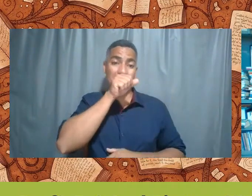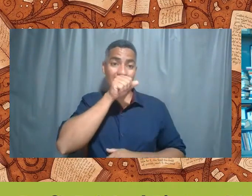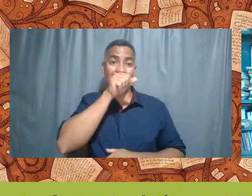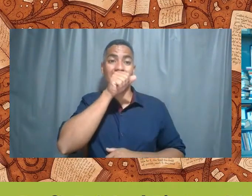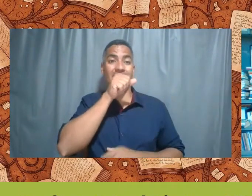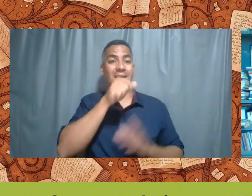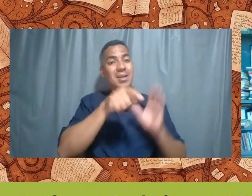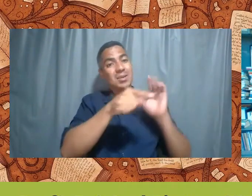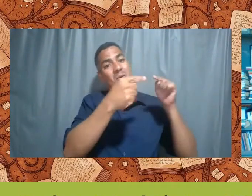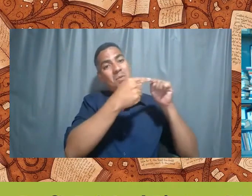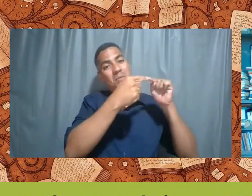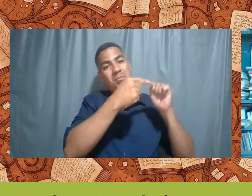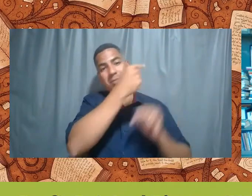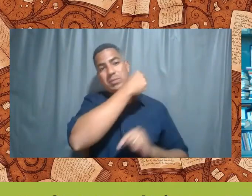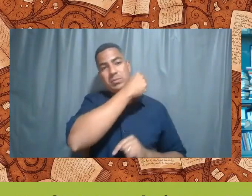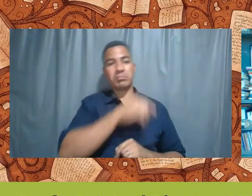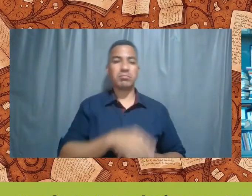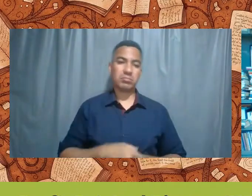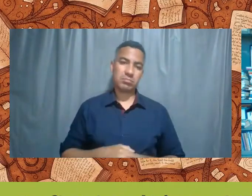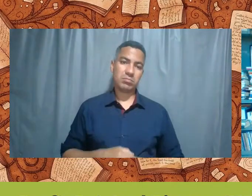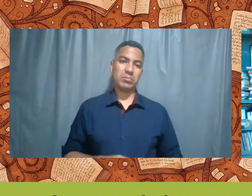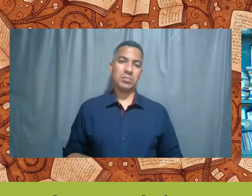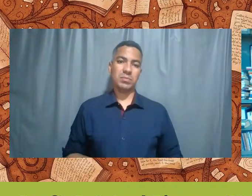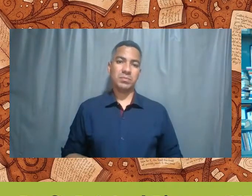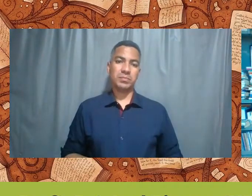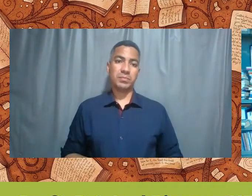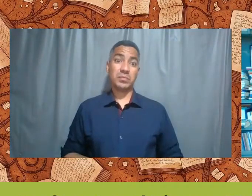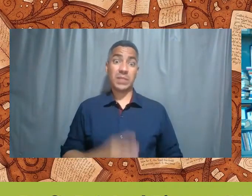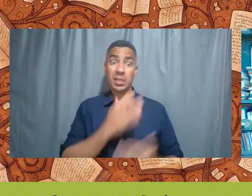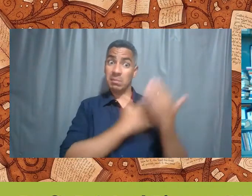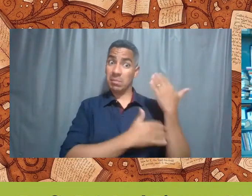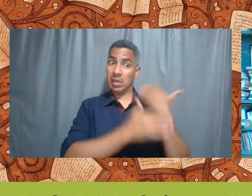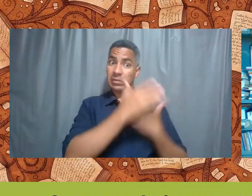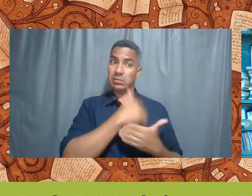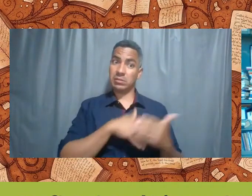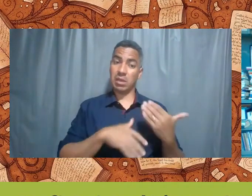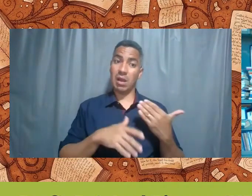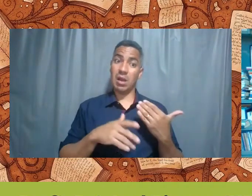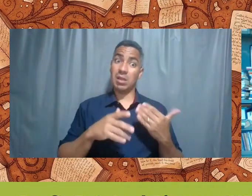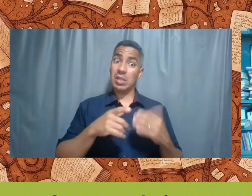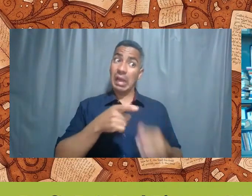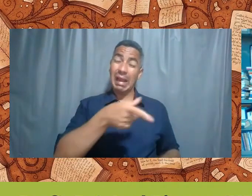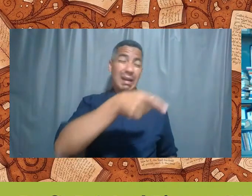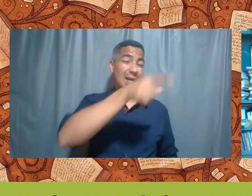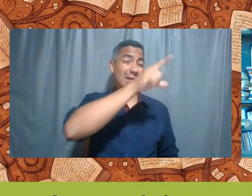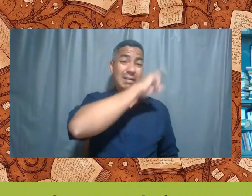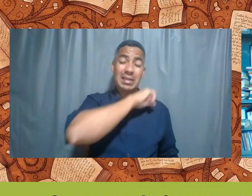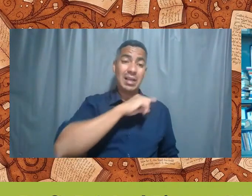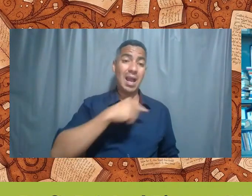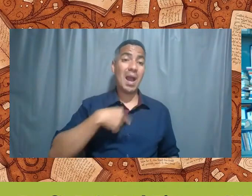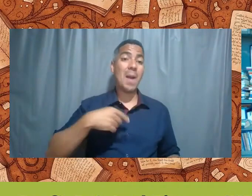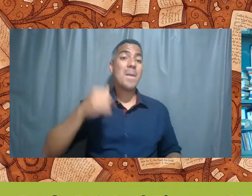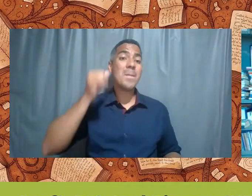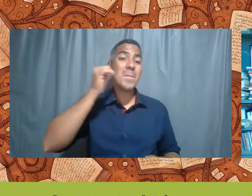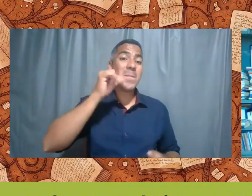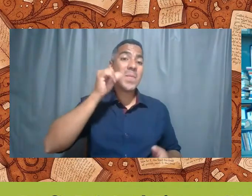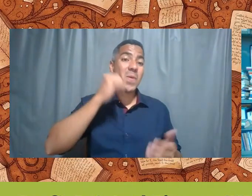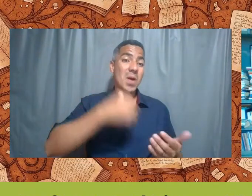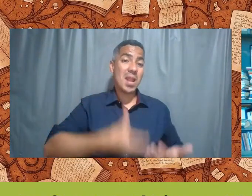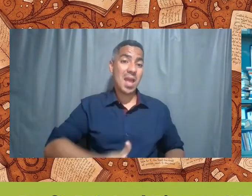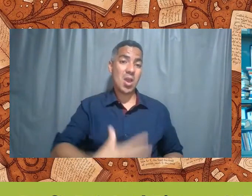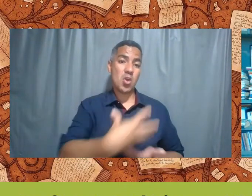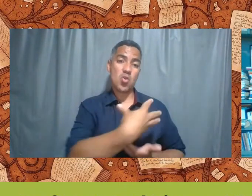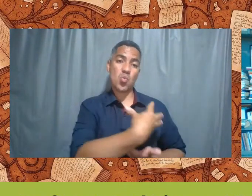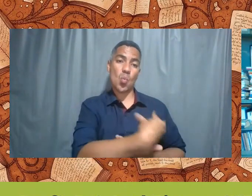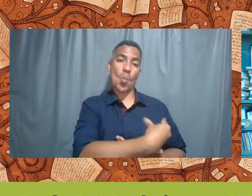bem que no antigo regime, né, as mulheres não amamentavam seus filhos, né? Quem amamentava os seus filhos eram